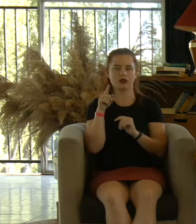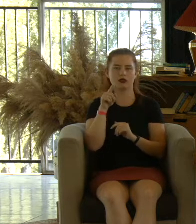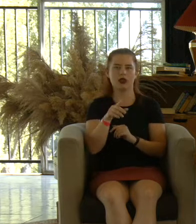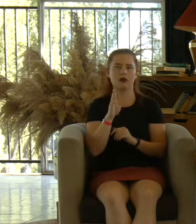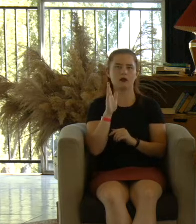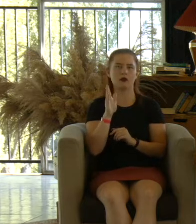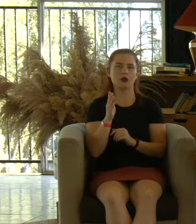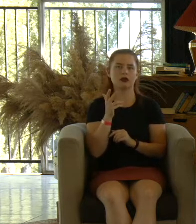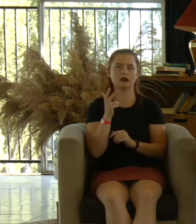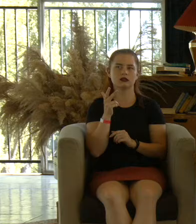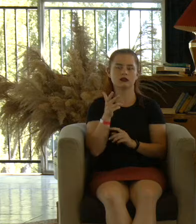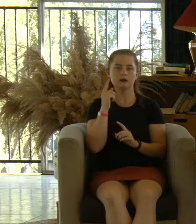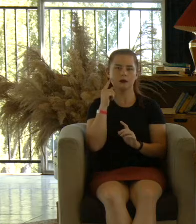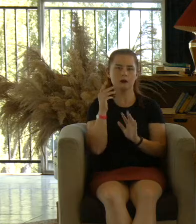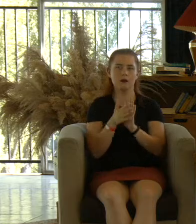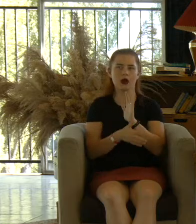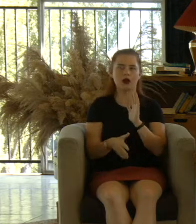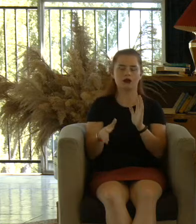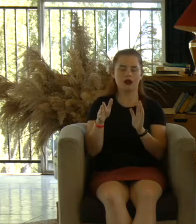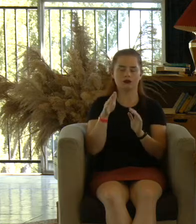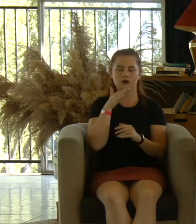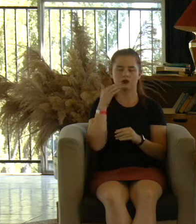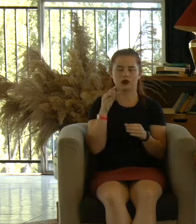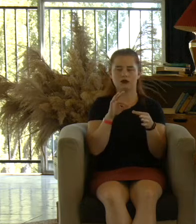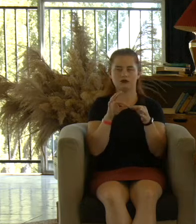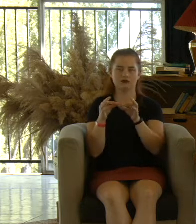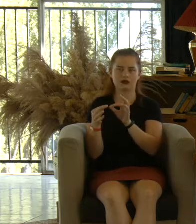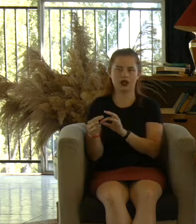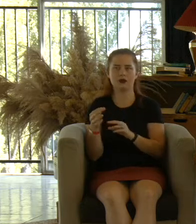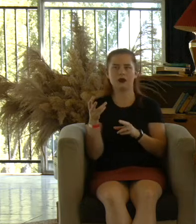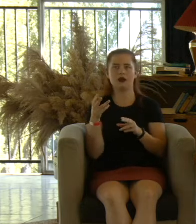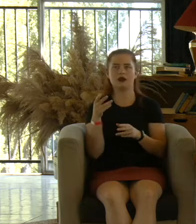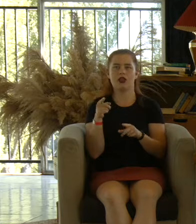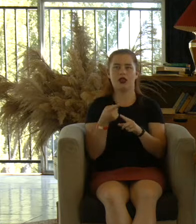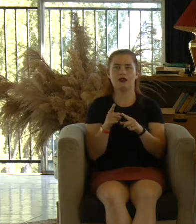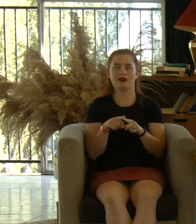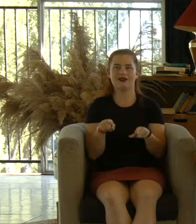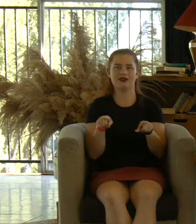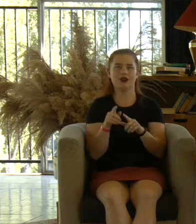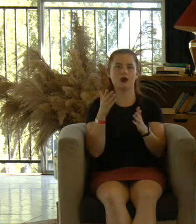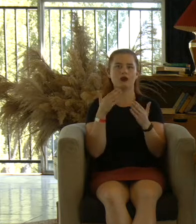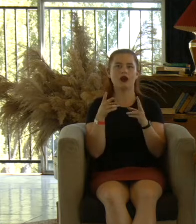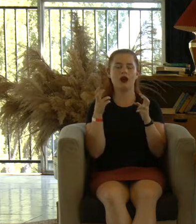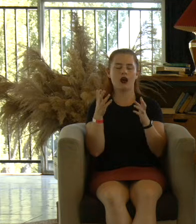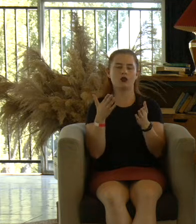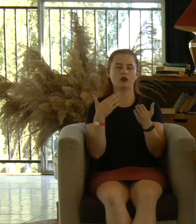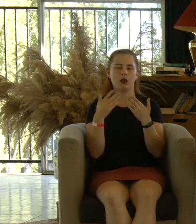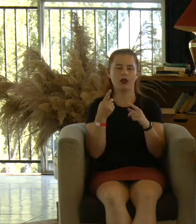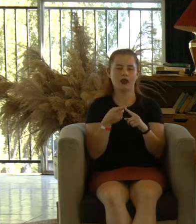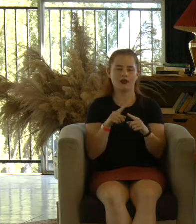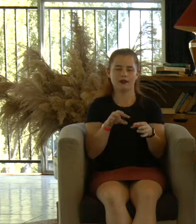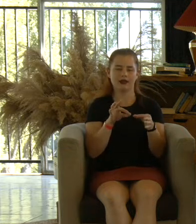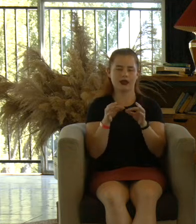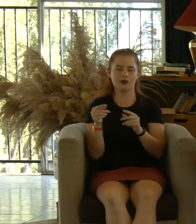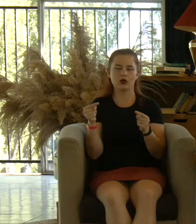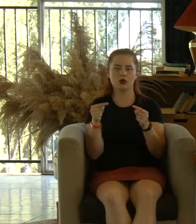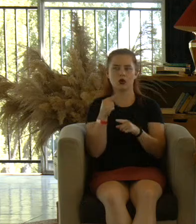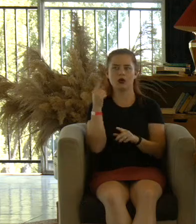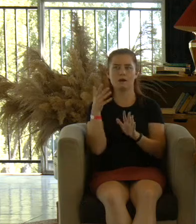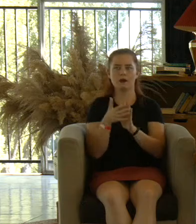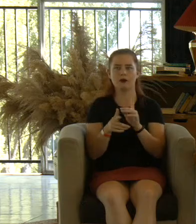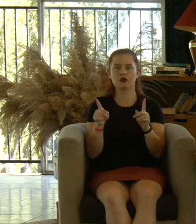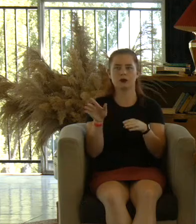строчки таких часто понятных или непонятных терминов. Без относительно того, как мы относимся к этим терминам, мы точно понимаем, что